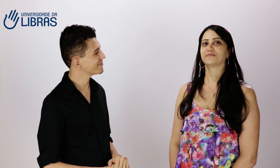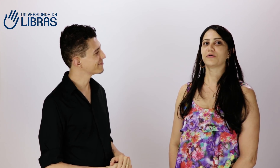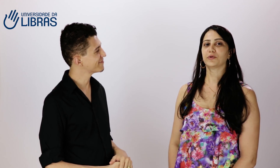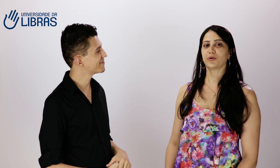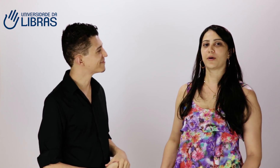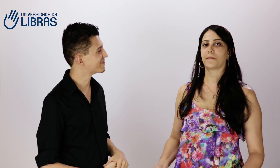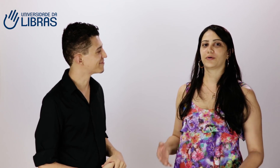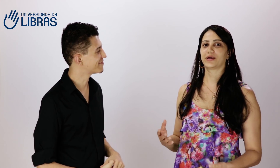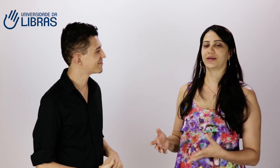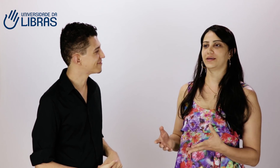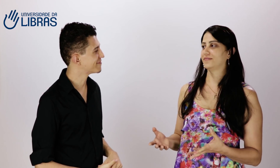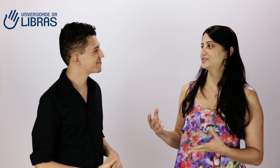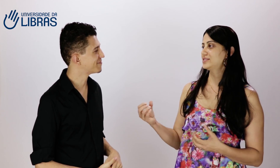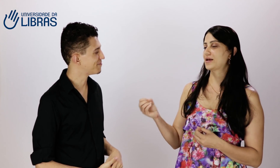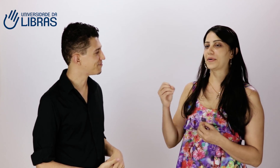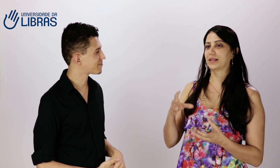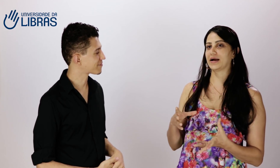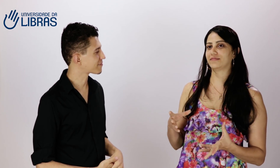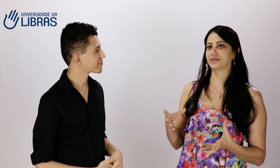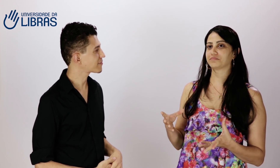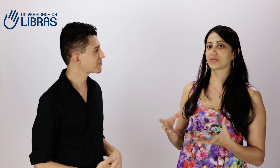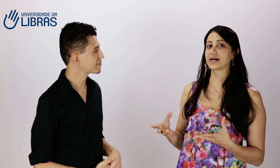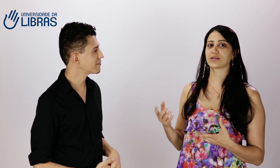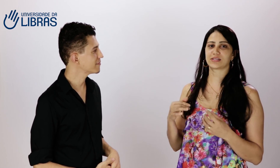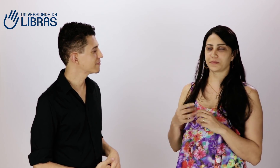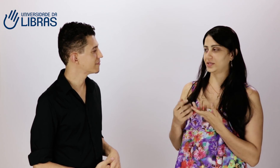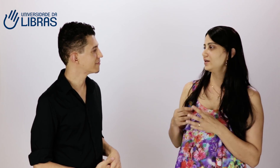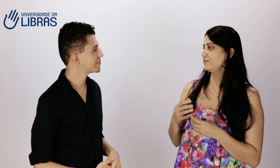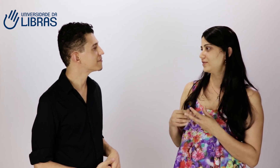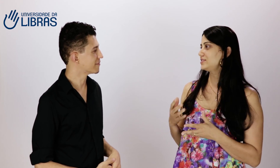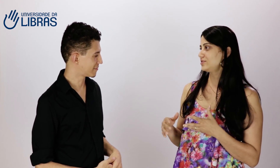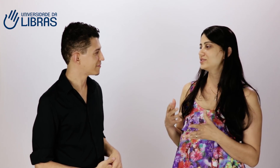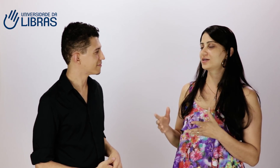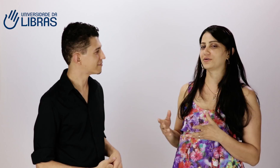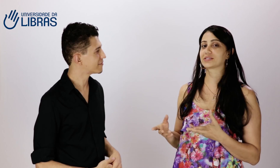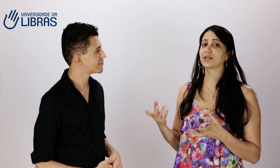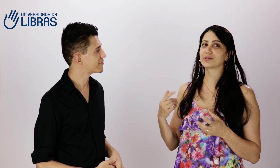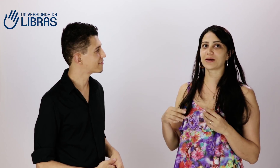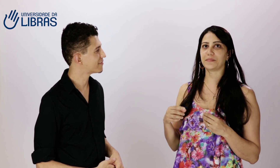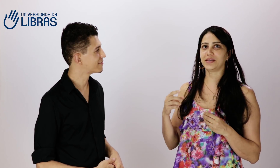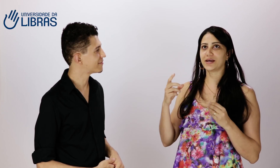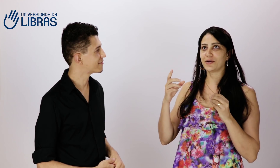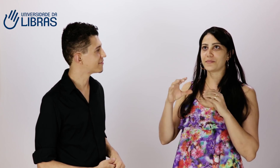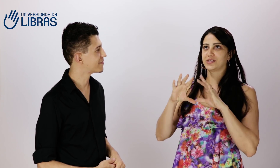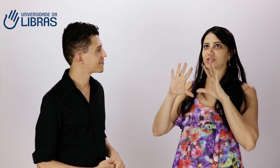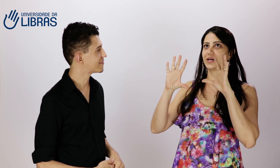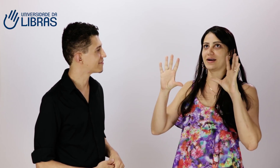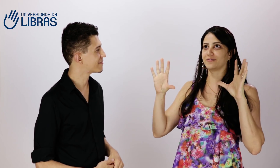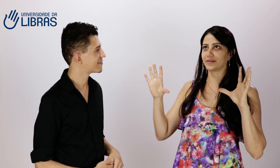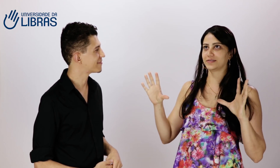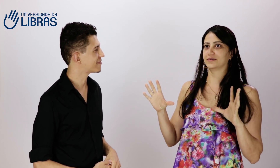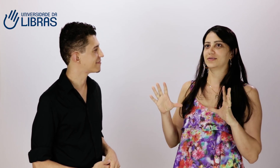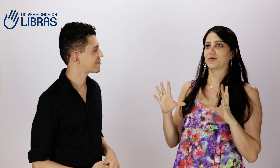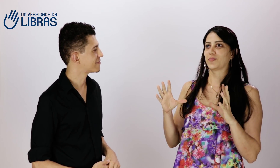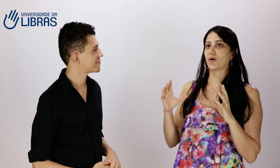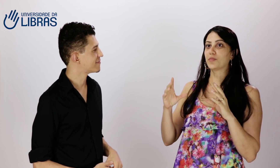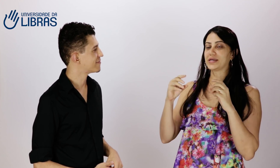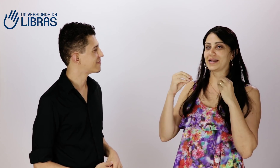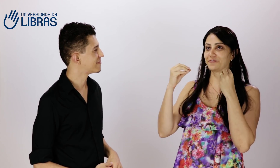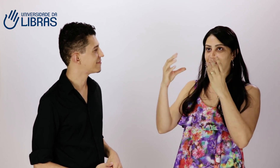Foi muito bom, porque você dizia a palavra, as que eu sabia, eu fazia o sinal. As que eu não sabia, eu imaginava como que era